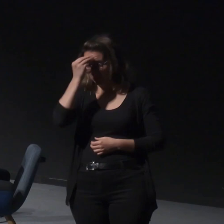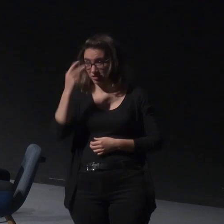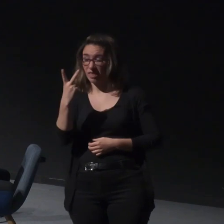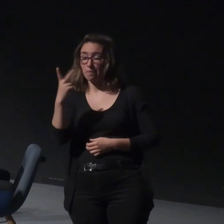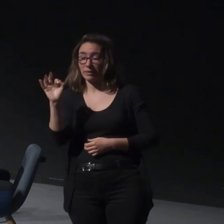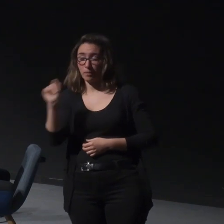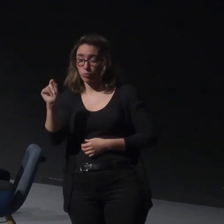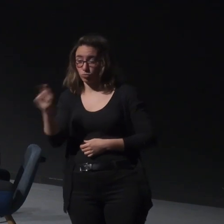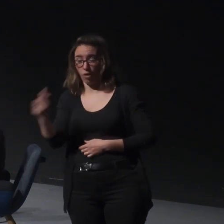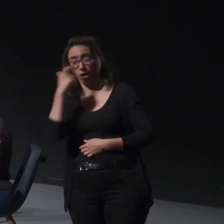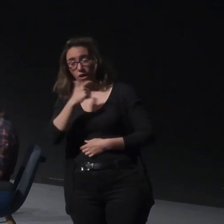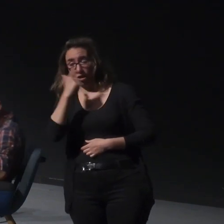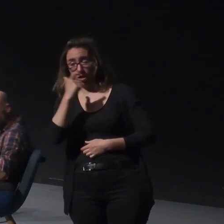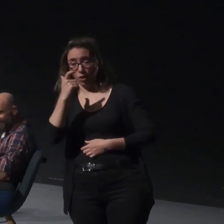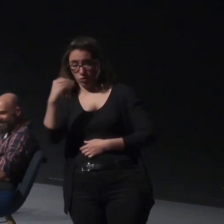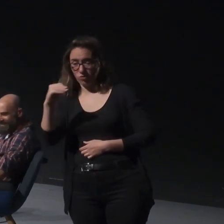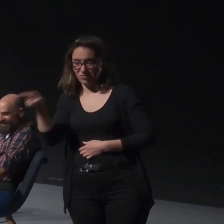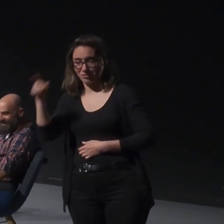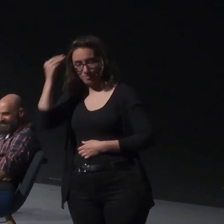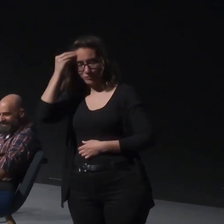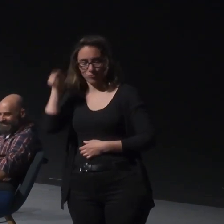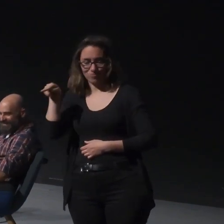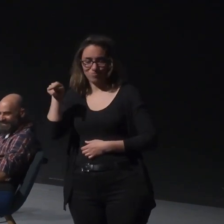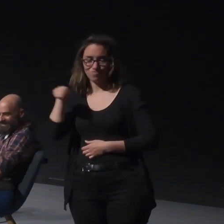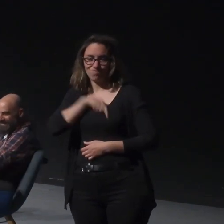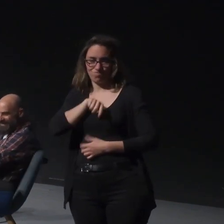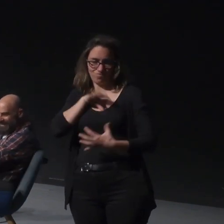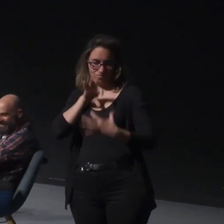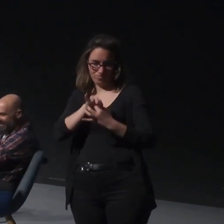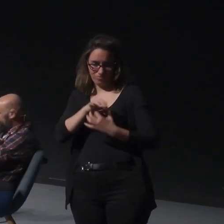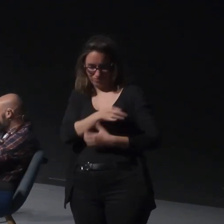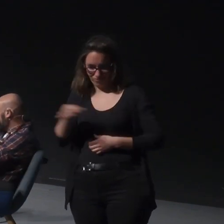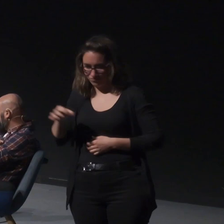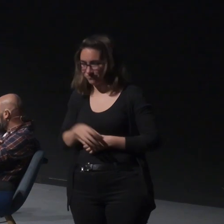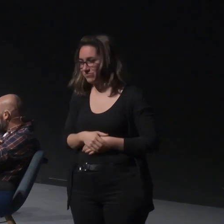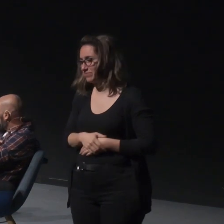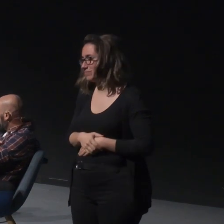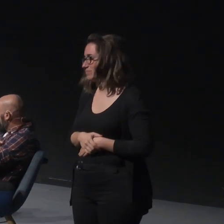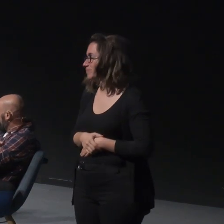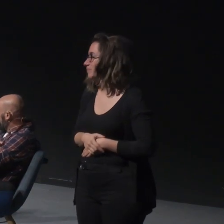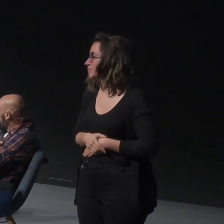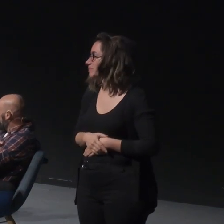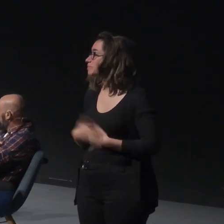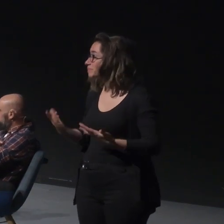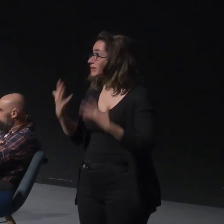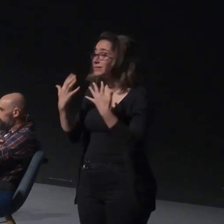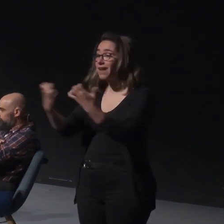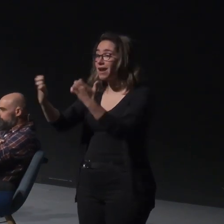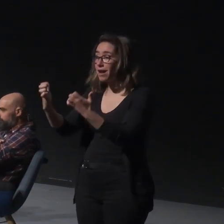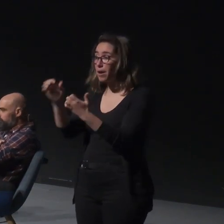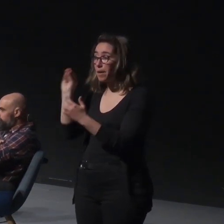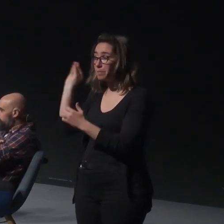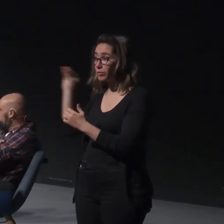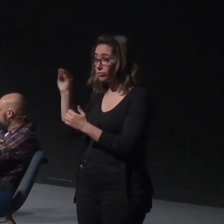ejemplo, ahí yo he visto que ha habido algo que le ha tocado. Bueno, ¿hay alguna pregunta en la sala?